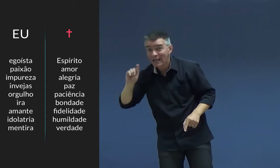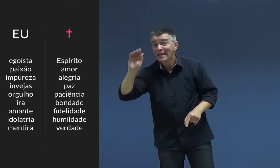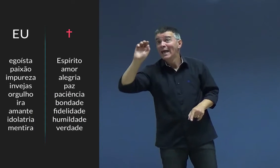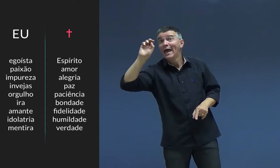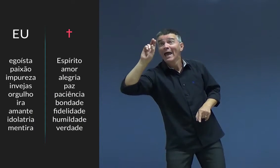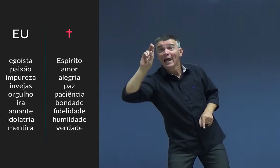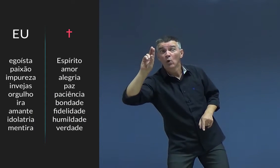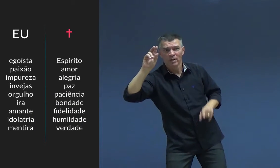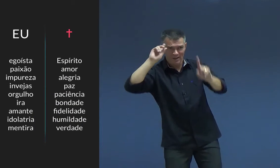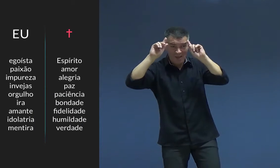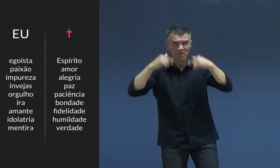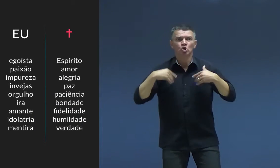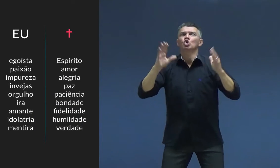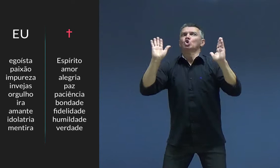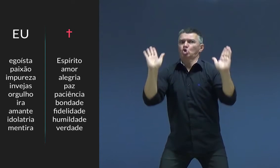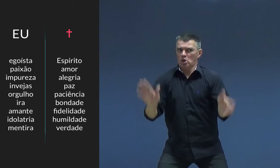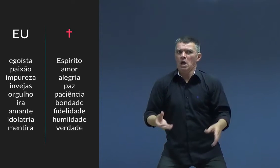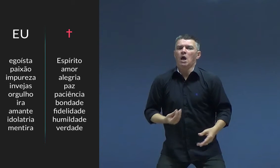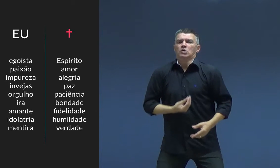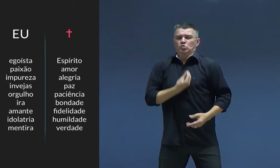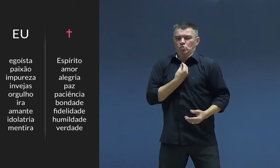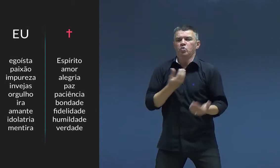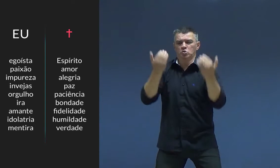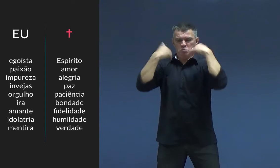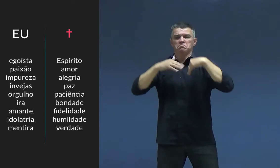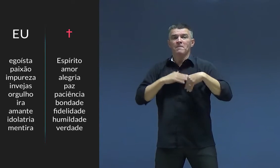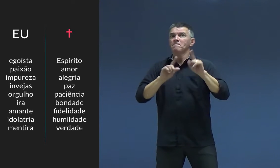Olha ali. Então, tem o eu, né?